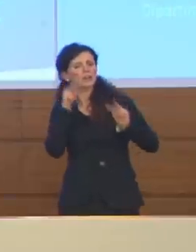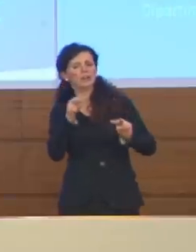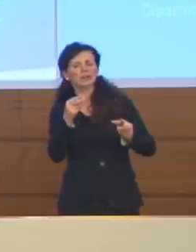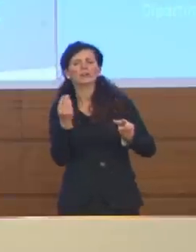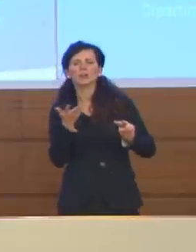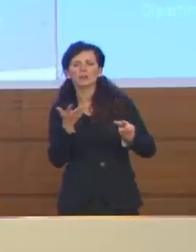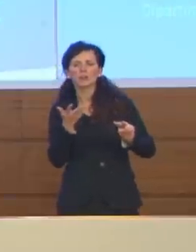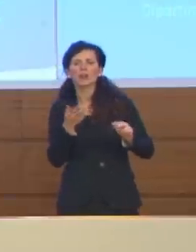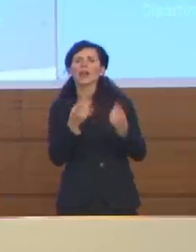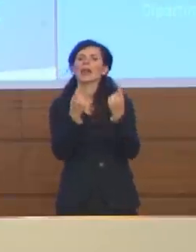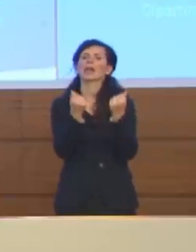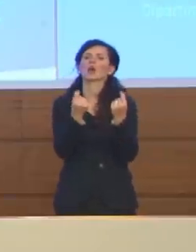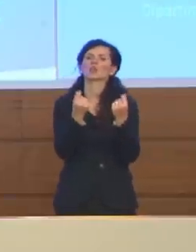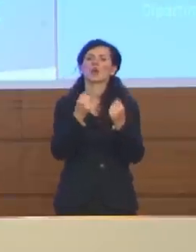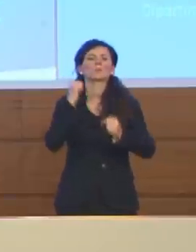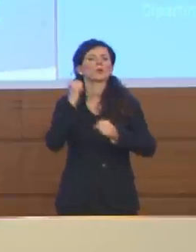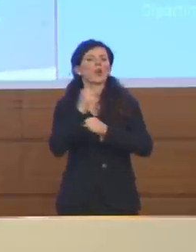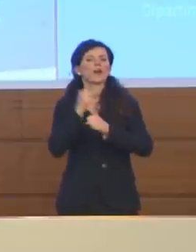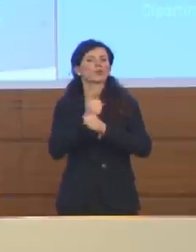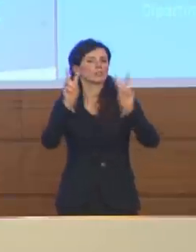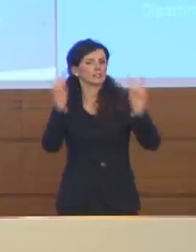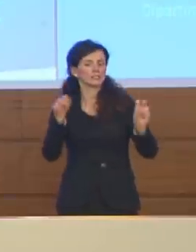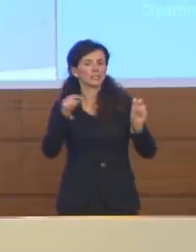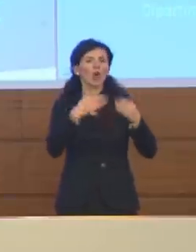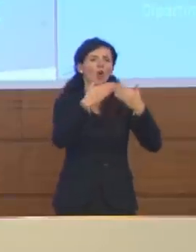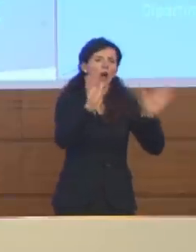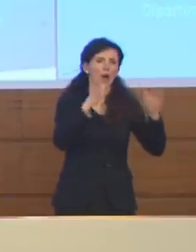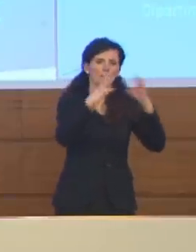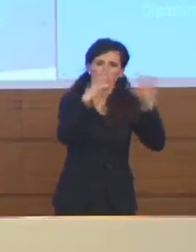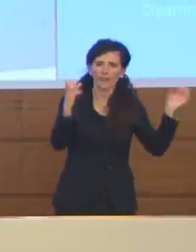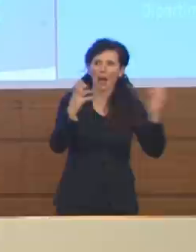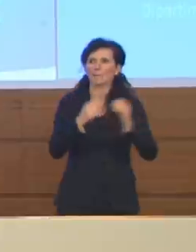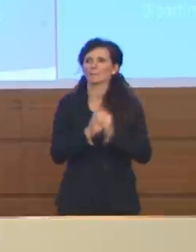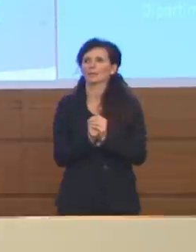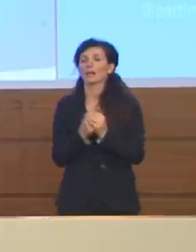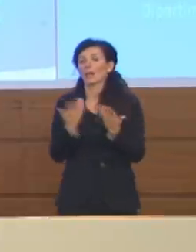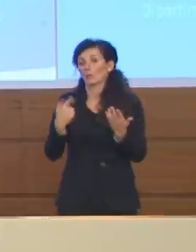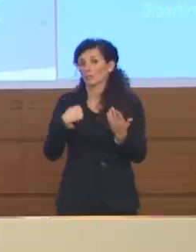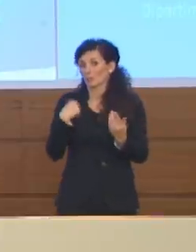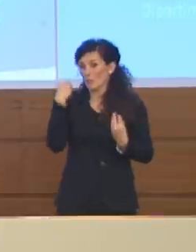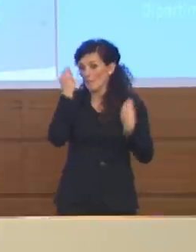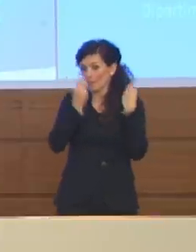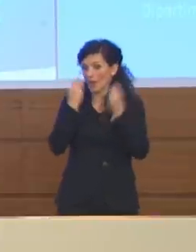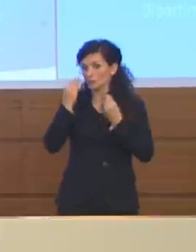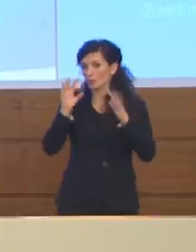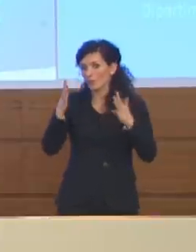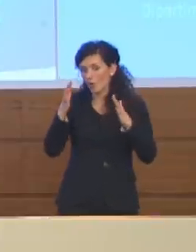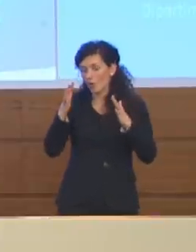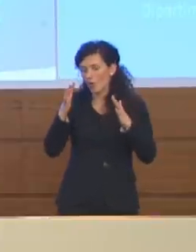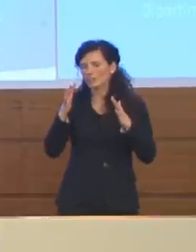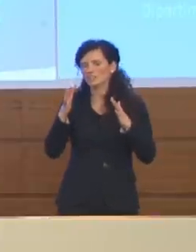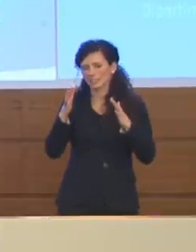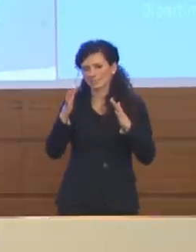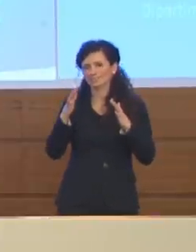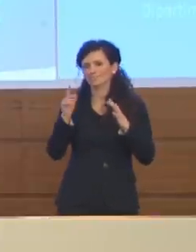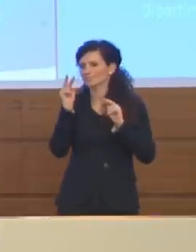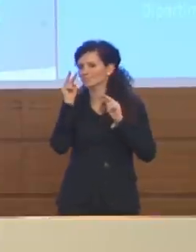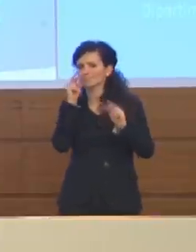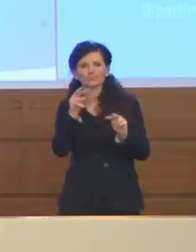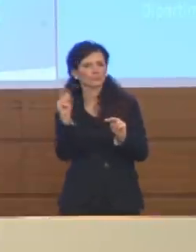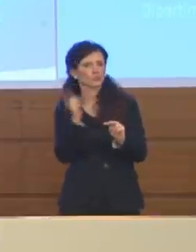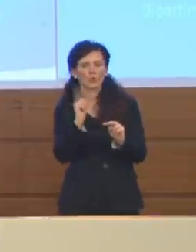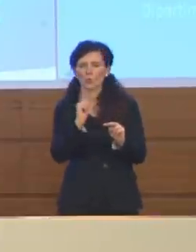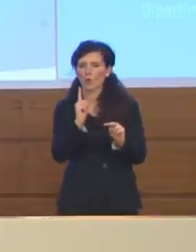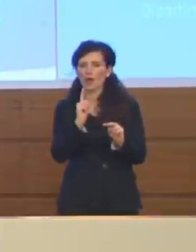diciamo economico lavoristico l'apertura delle fabbriche io temo che si stia ancora trascurando la dimensione delle ricadute